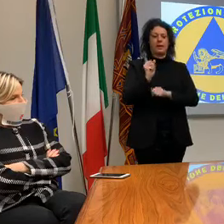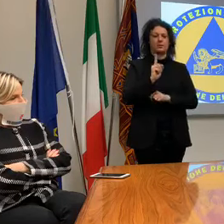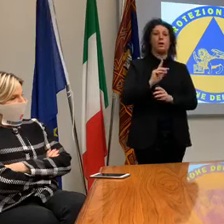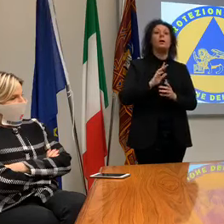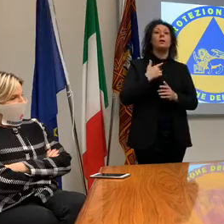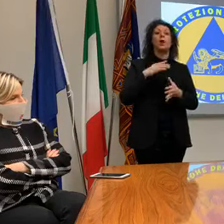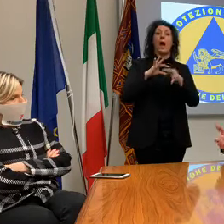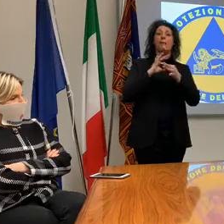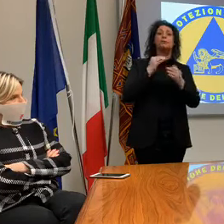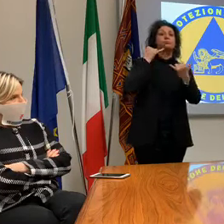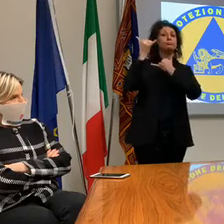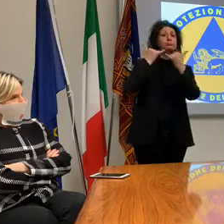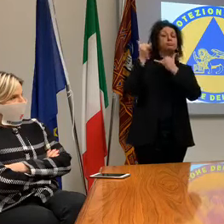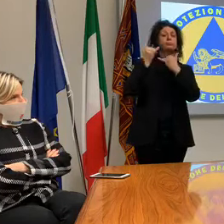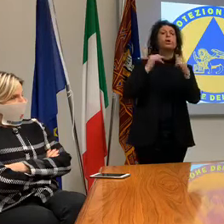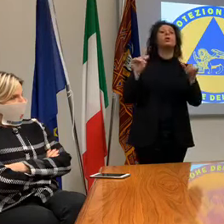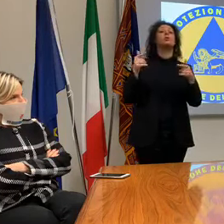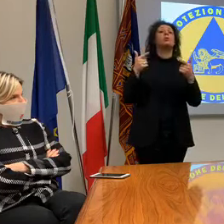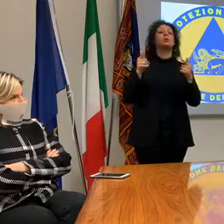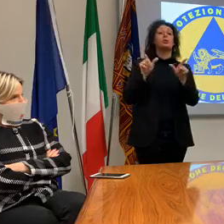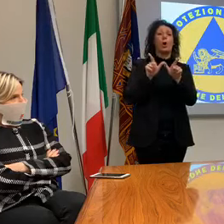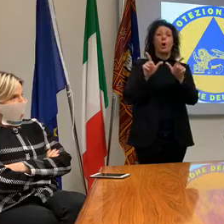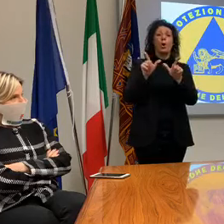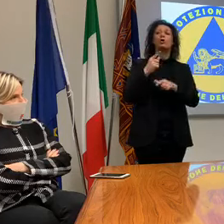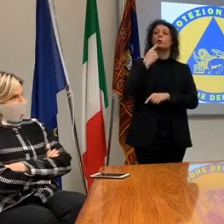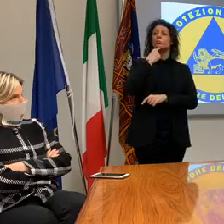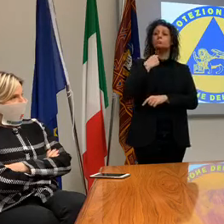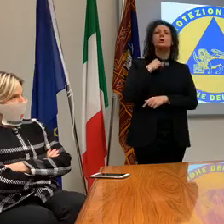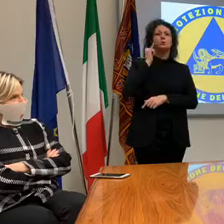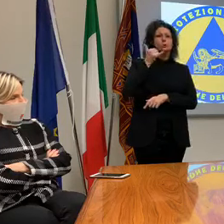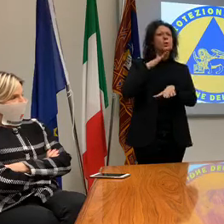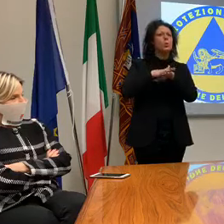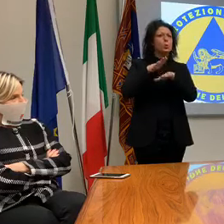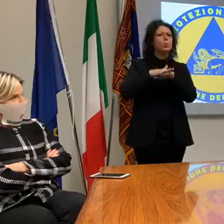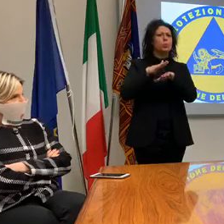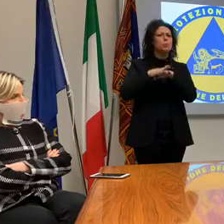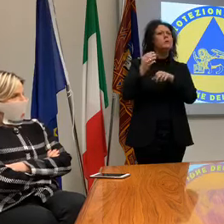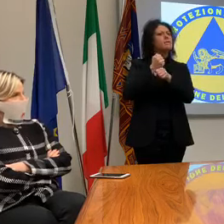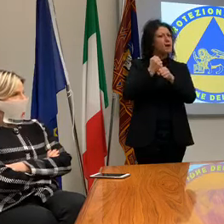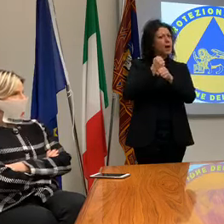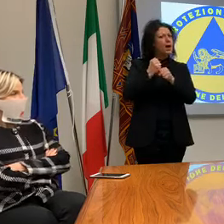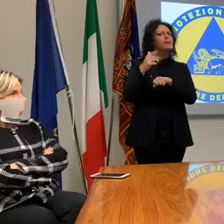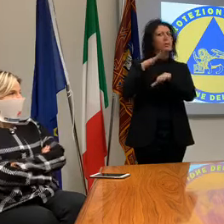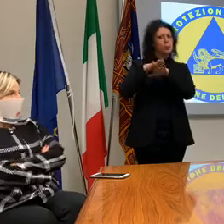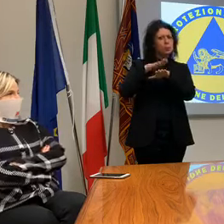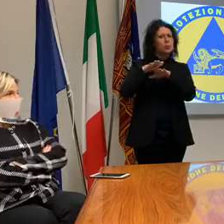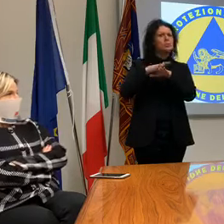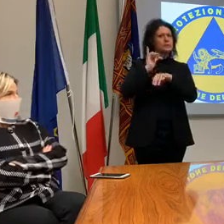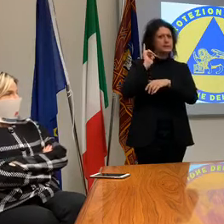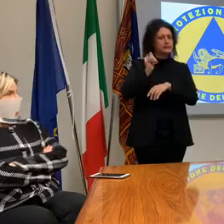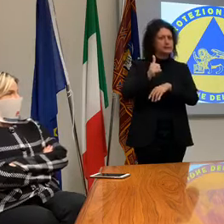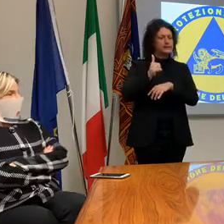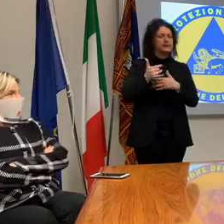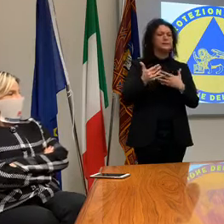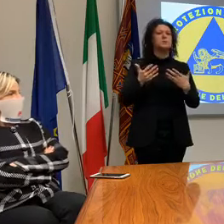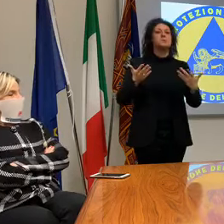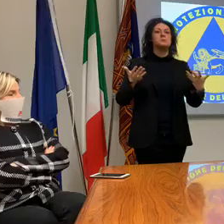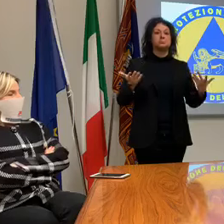usiamo comunemente, è quasi un farmaco da banco. Cioè, se ti senti un po', tipo adesso abito di citare